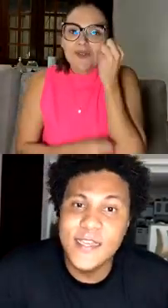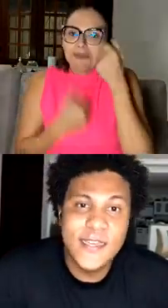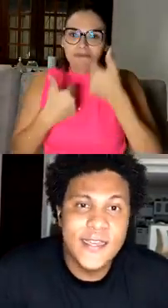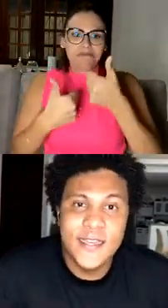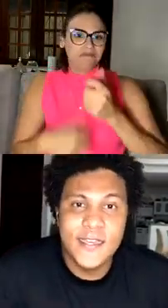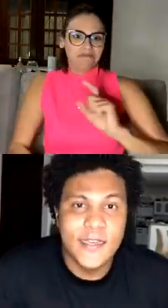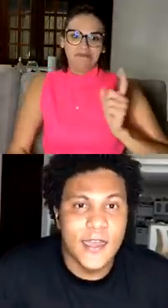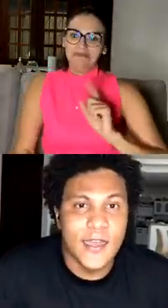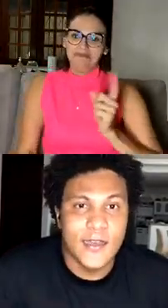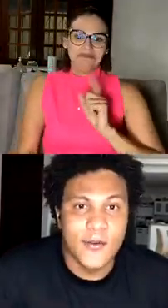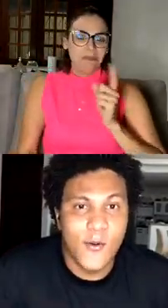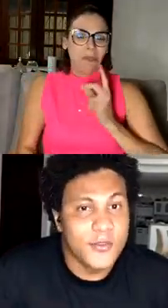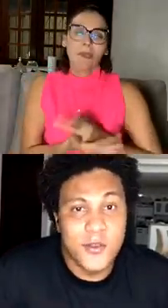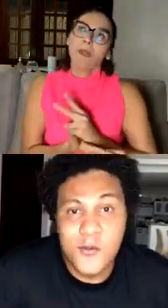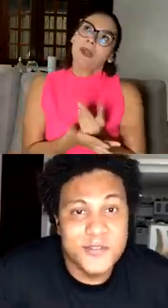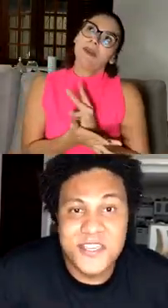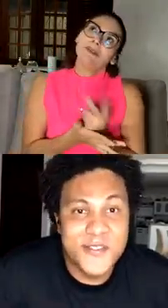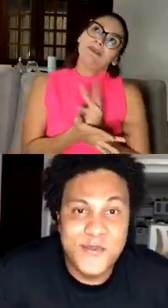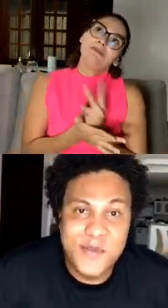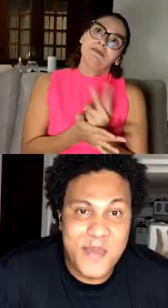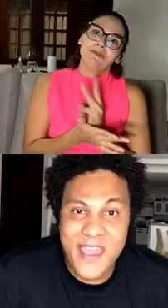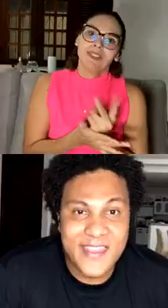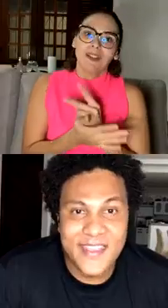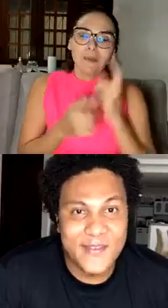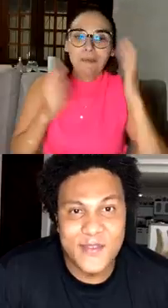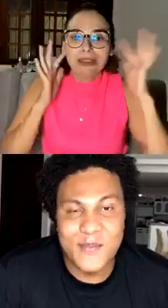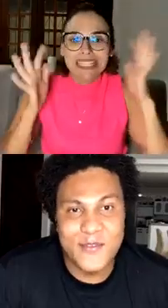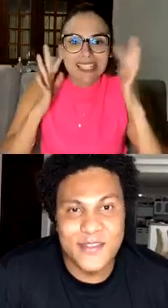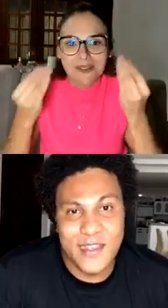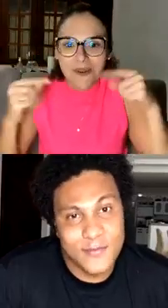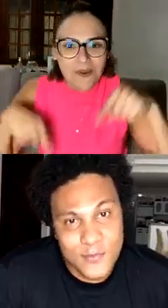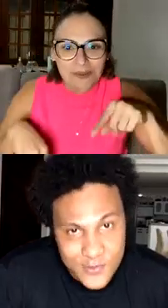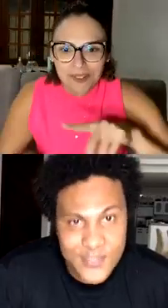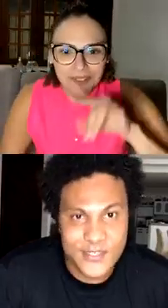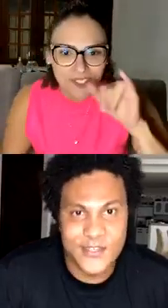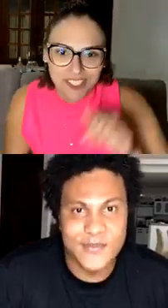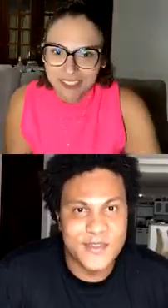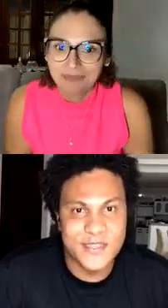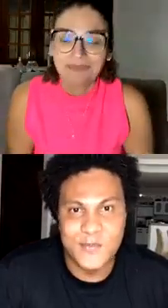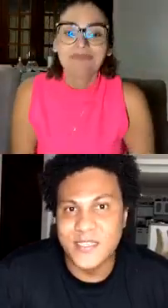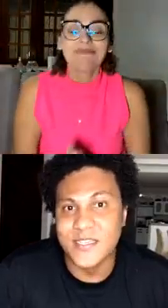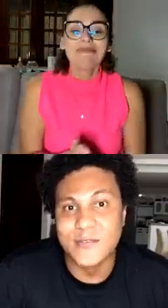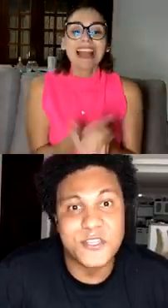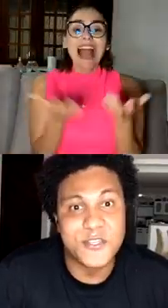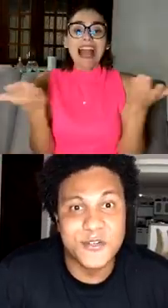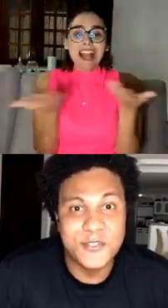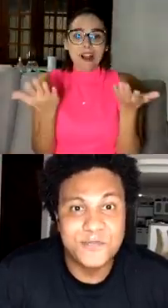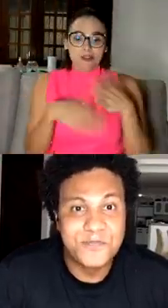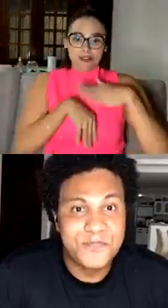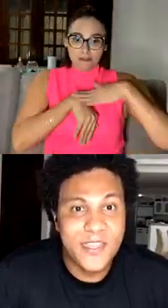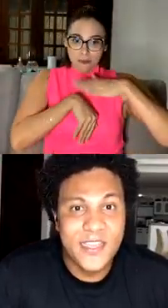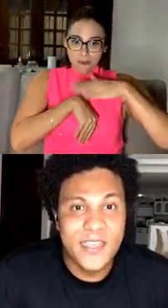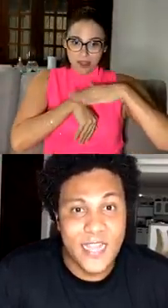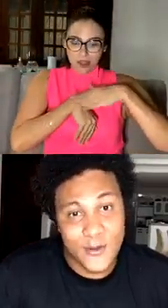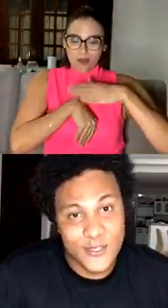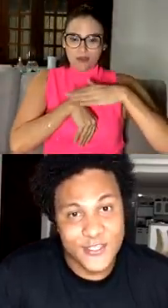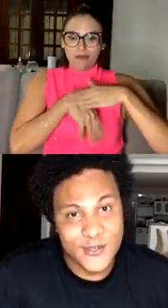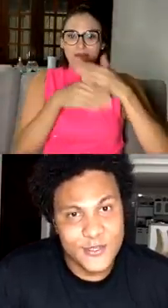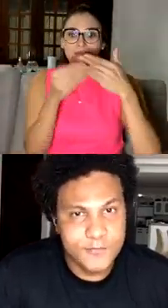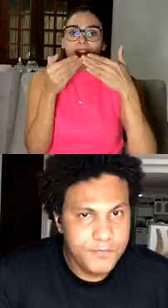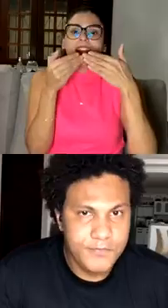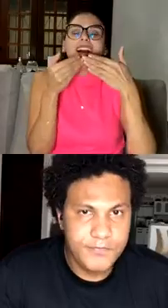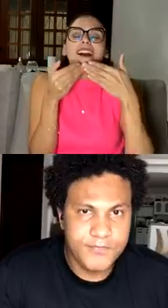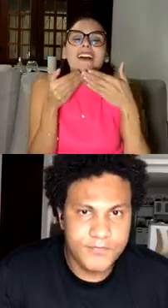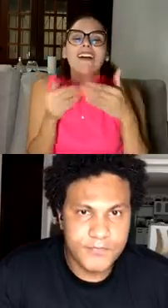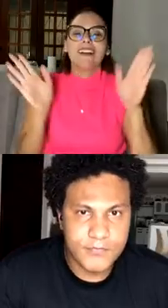feliz. Ontem eu não consegui dormir bem, né? Estava muito ansioso mesmo, pensando no dia de hoje, na noite de